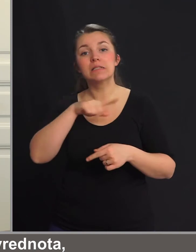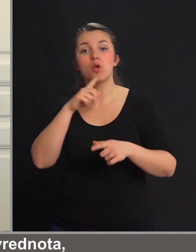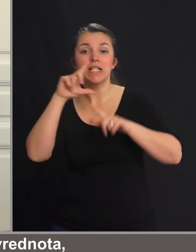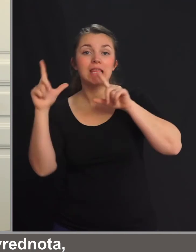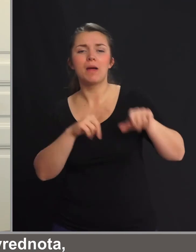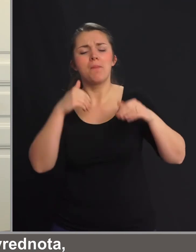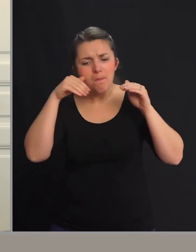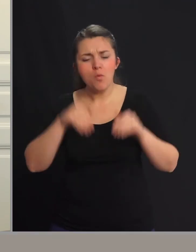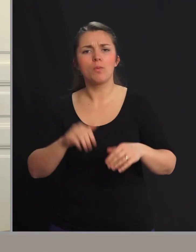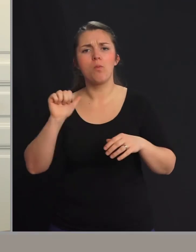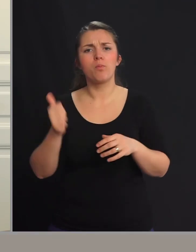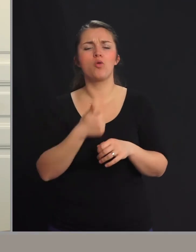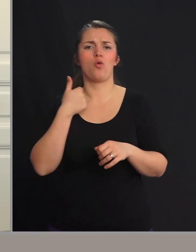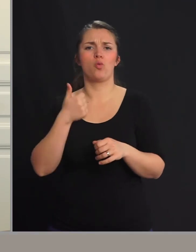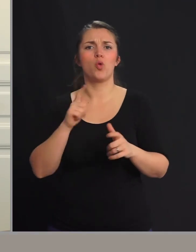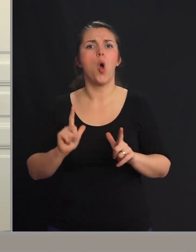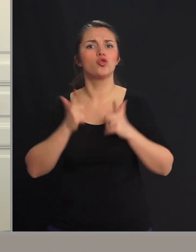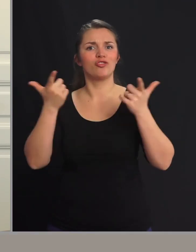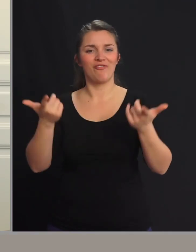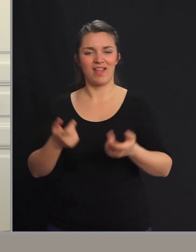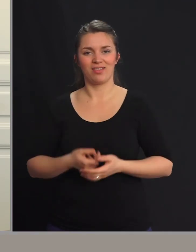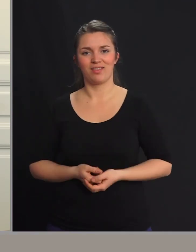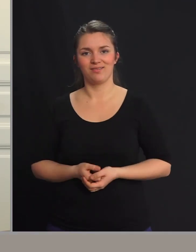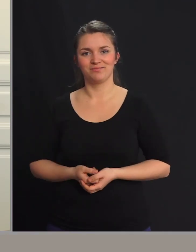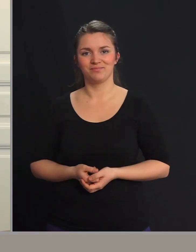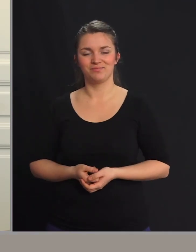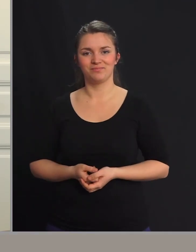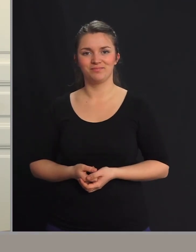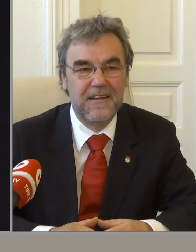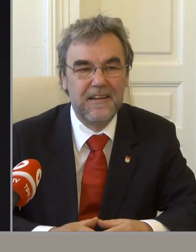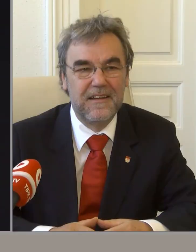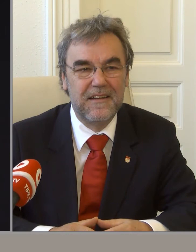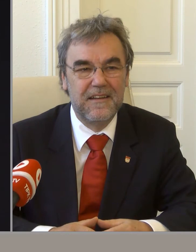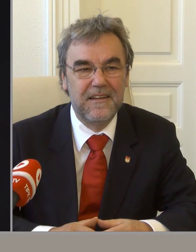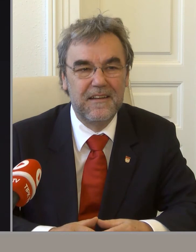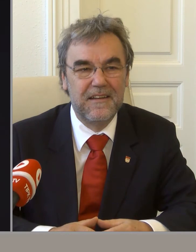in smo jo zanemarili in jo moramo ponovno oživeti.